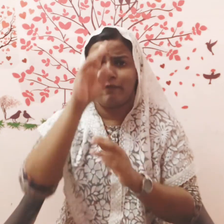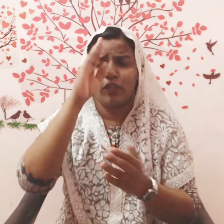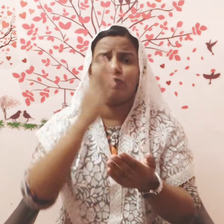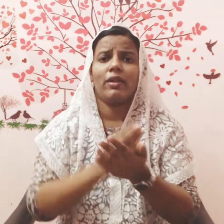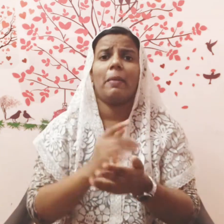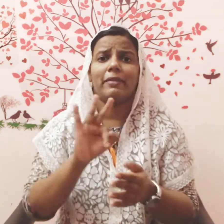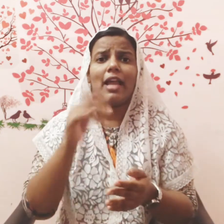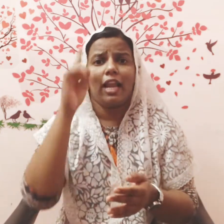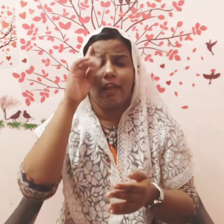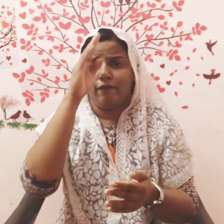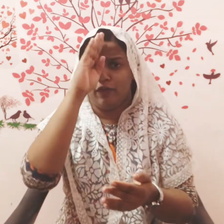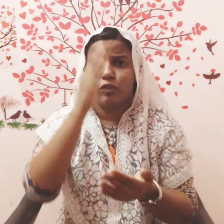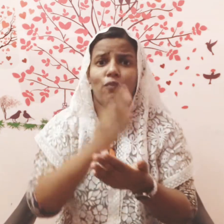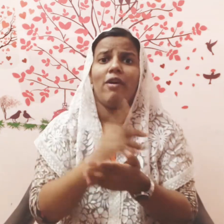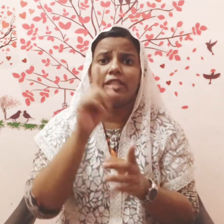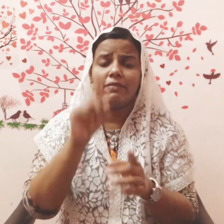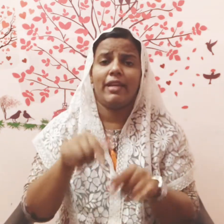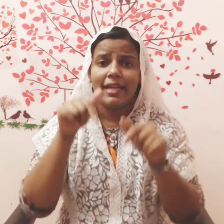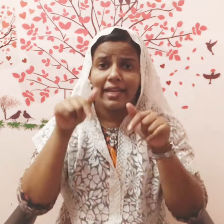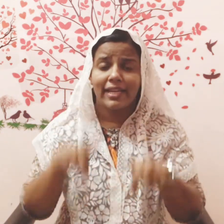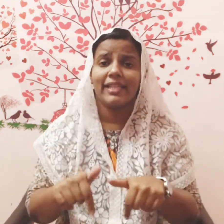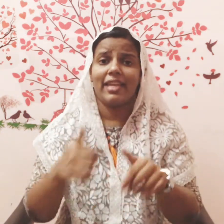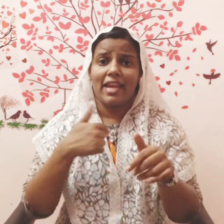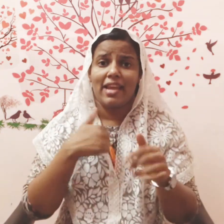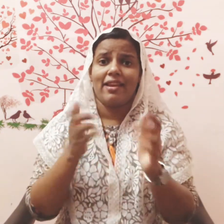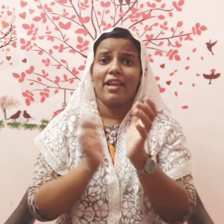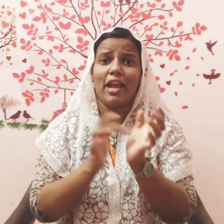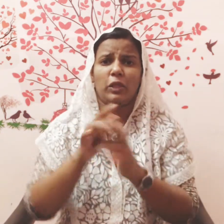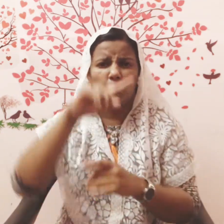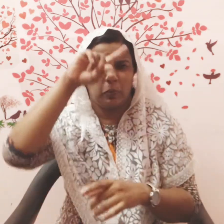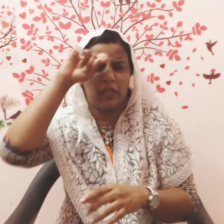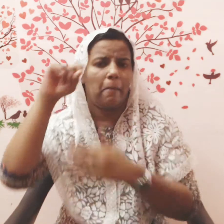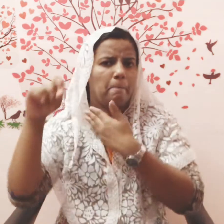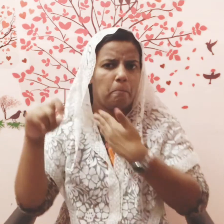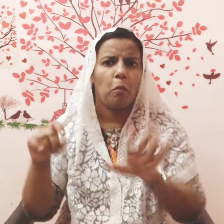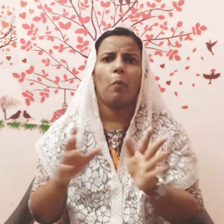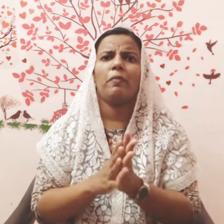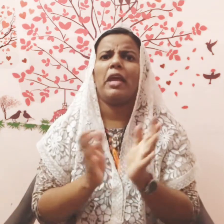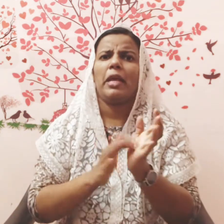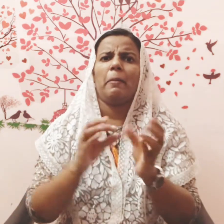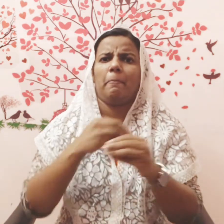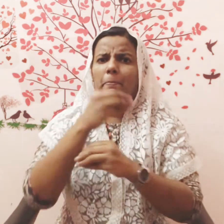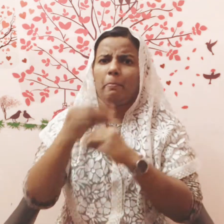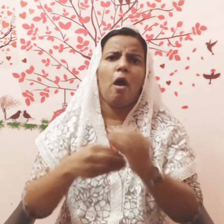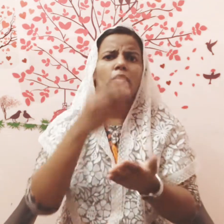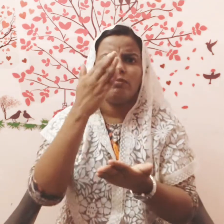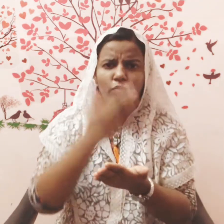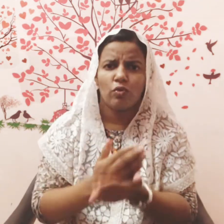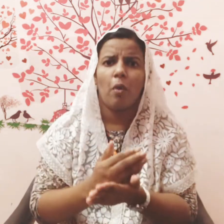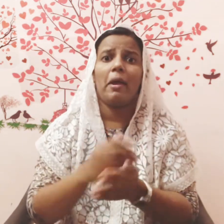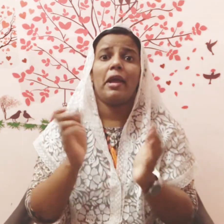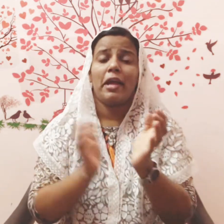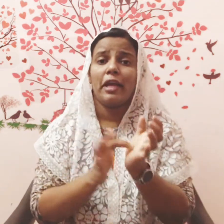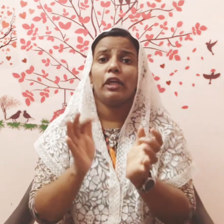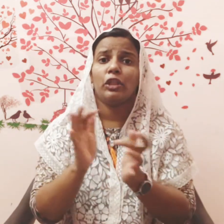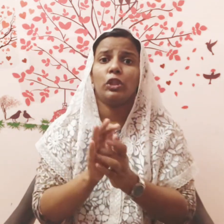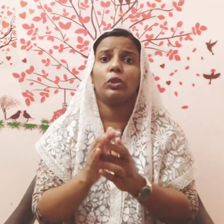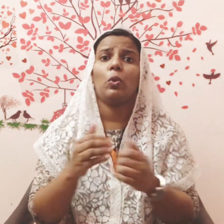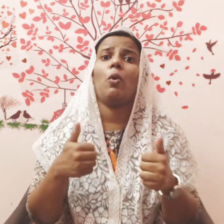പറയുമ്പോൾ നിങ്ങൾക്കൊരു വിശ്വാസം ഉണ്ടാകണം. എന്തുവാ, ഇന്ന് എൻ്റെ ഈ ബാധ ഒഴിയും, അല്ലെങ്കിൽ എൻ്റെ കഷ്ടതയ്ക്ക് ഇന്ന് വിരാമമോ, കാരണം ഞാൻ